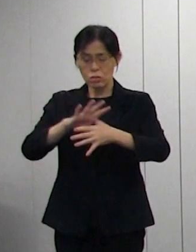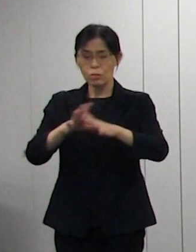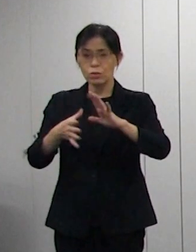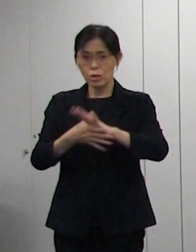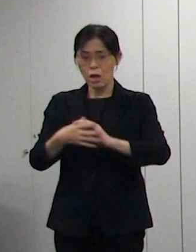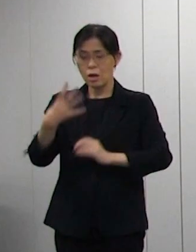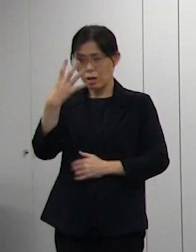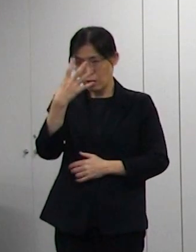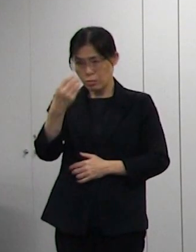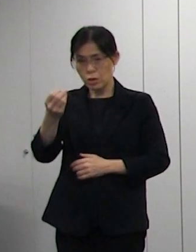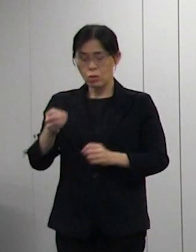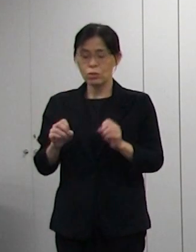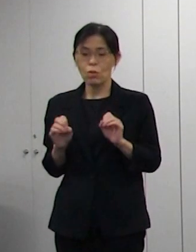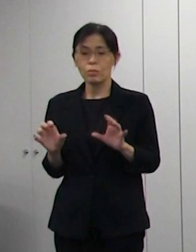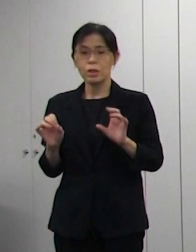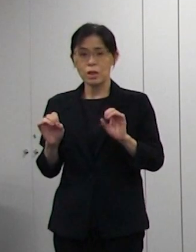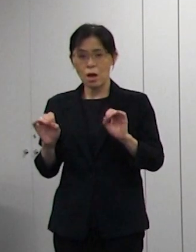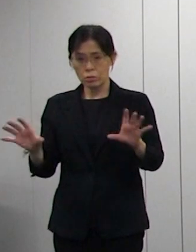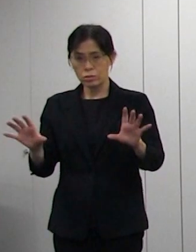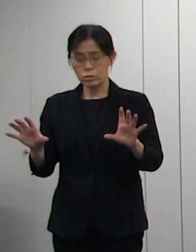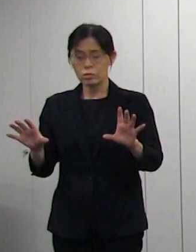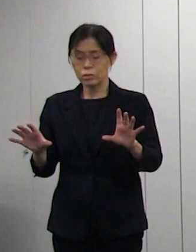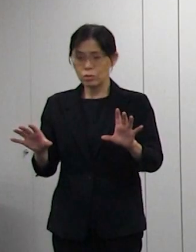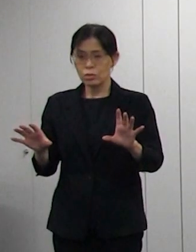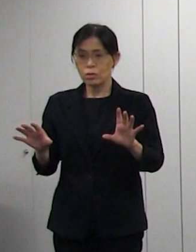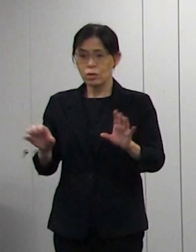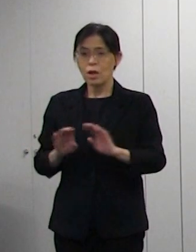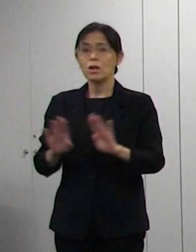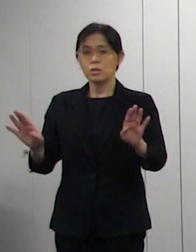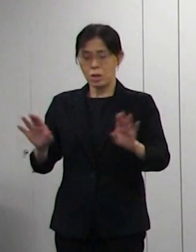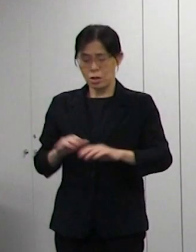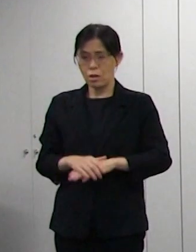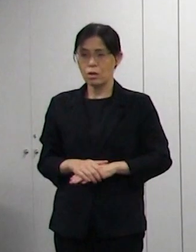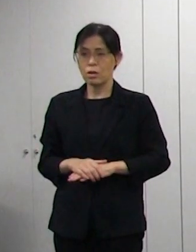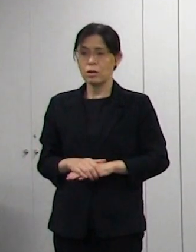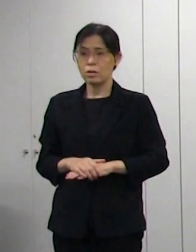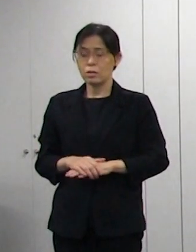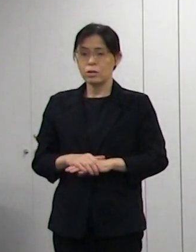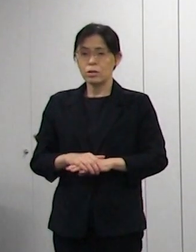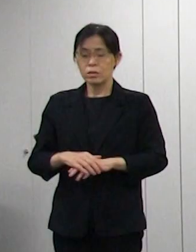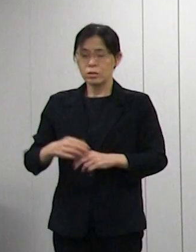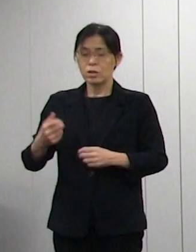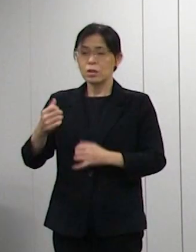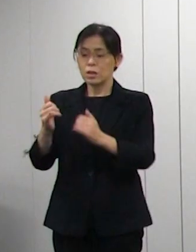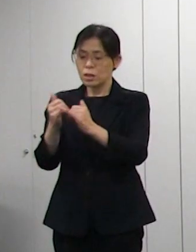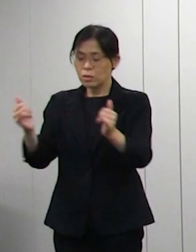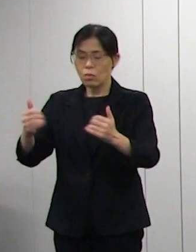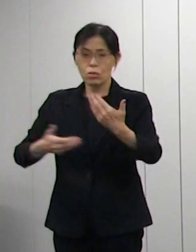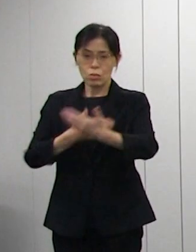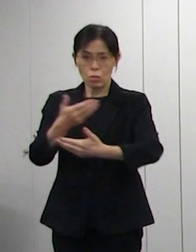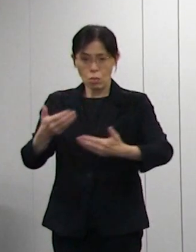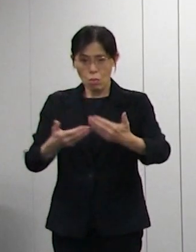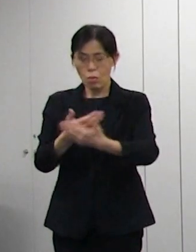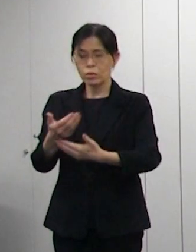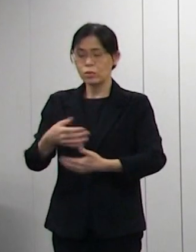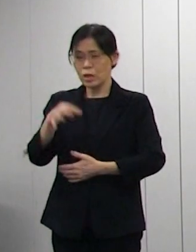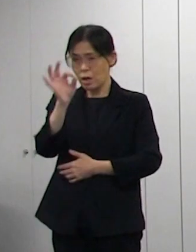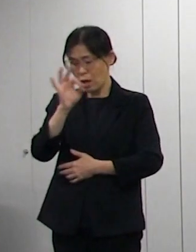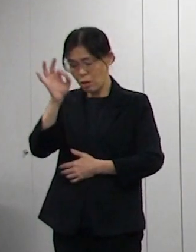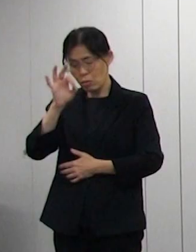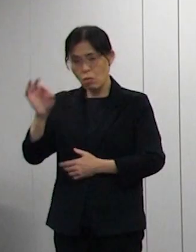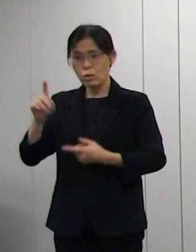する観光プロモーションとして開始したものであり、人との交流や観光動向につい